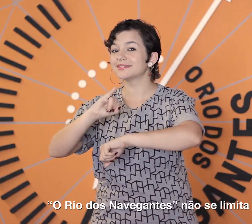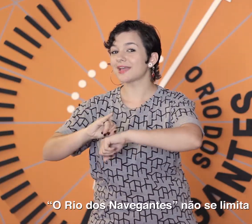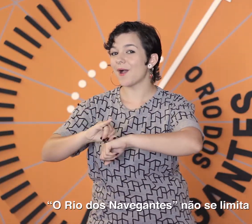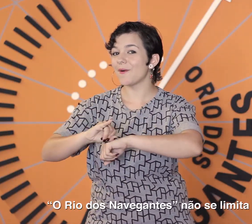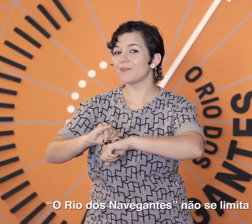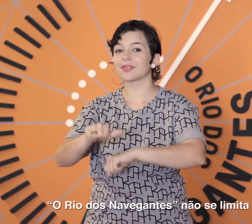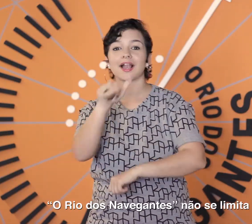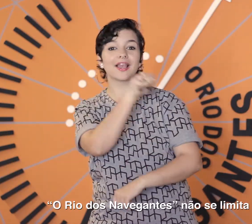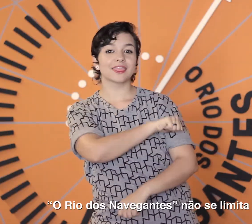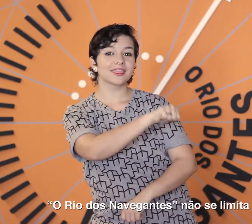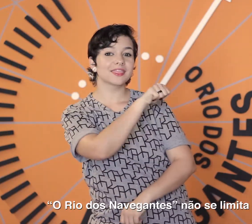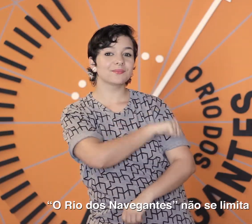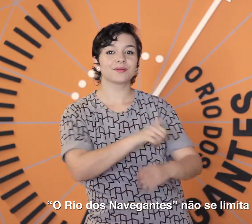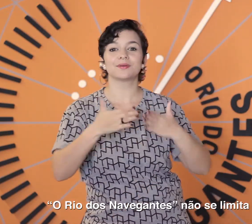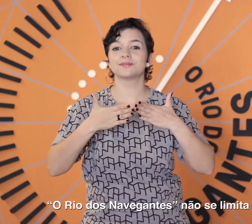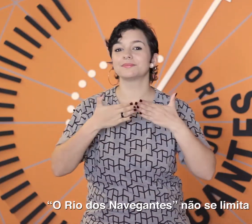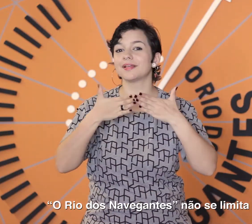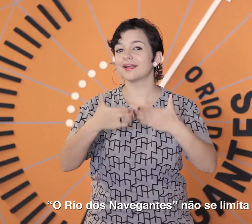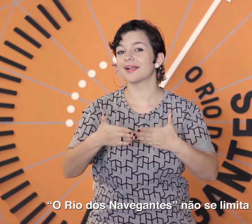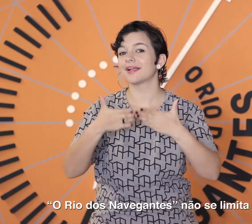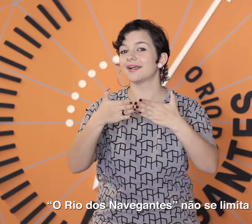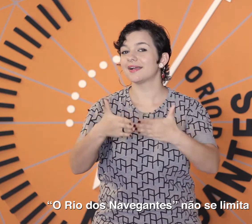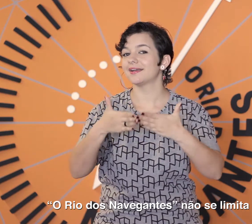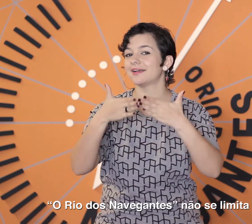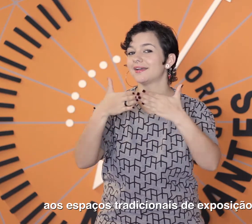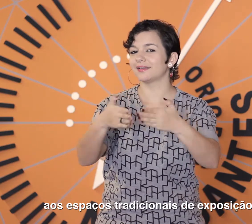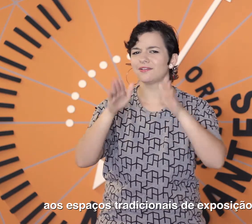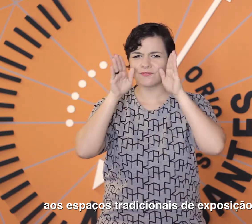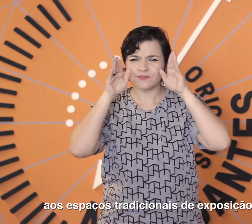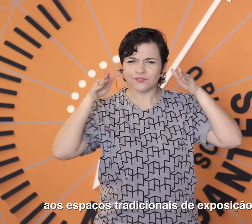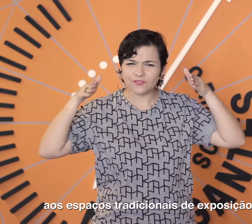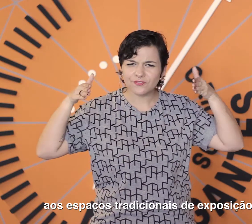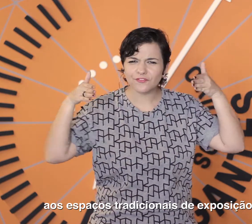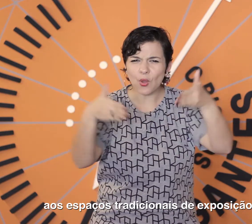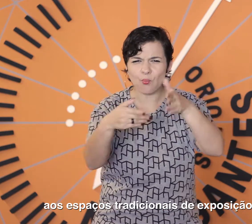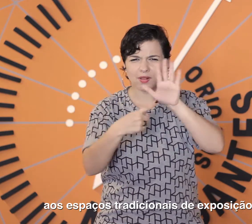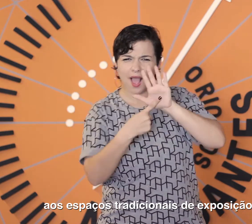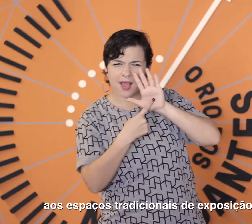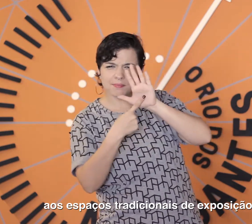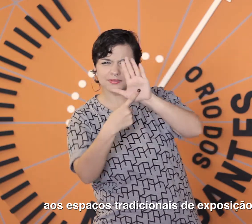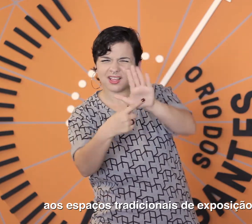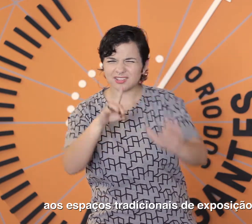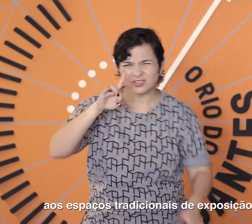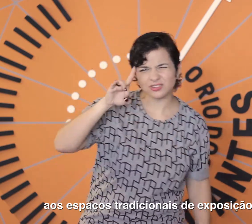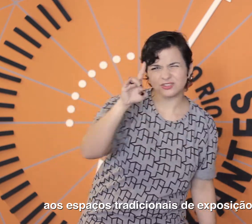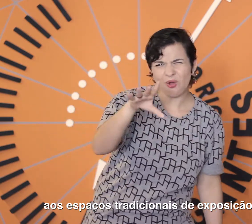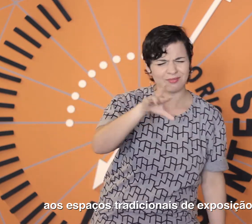O Rio dos Navegantes não se limita aos espaços tradicionais de exposição.